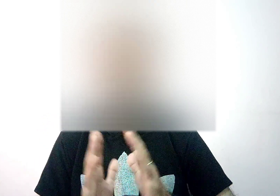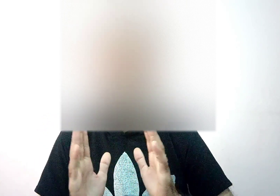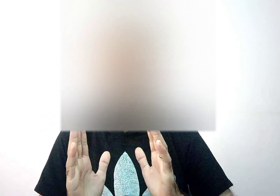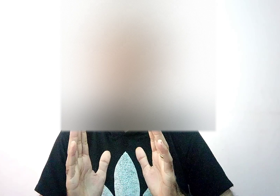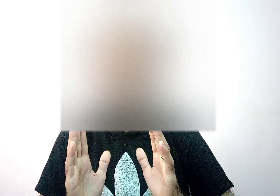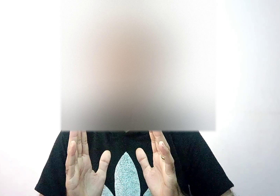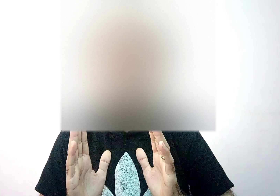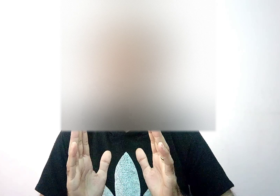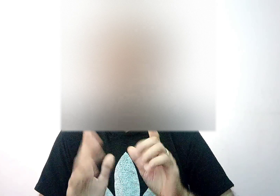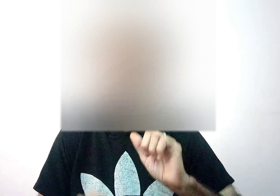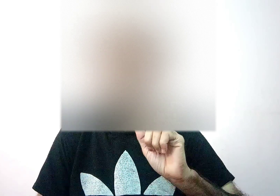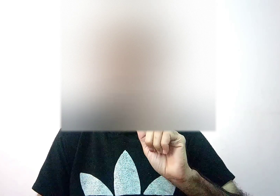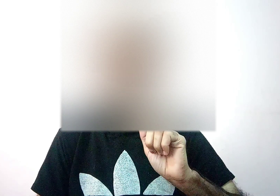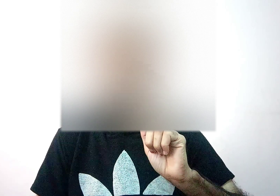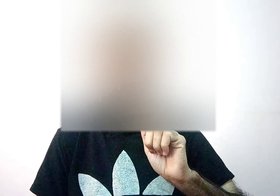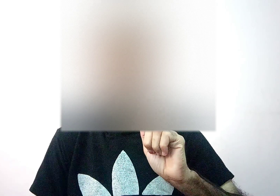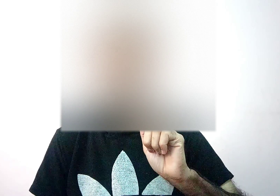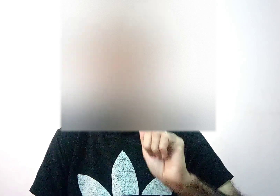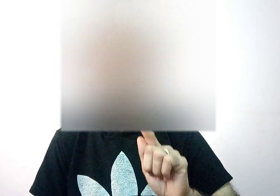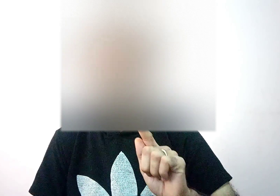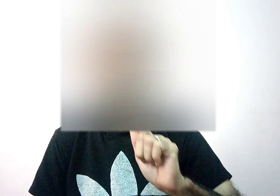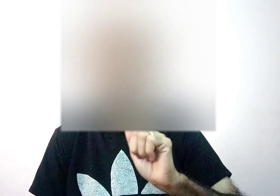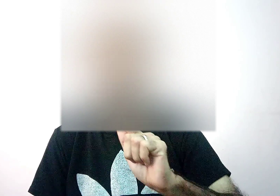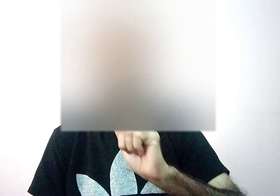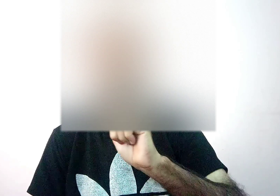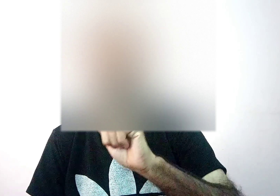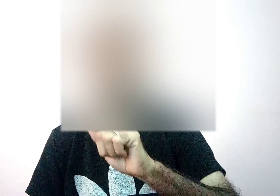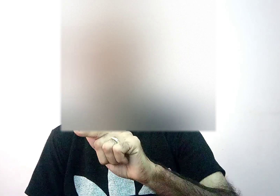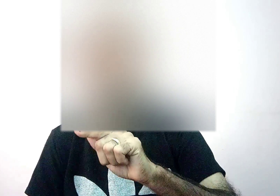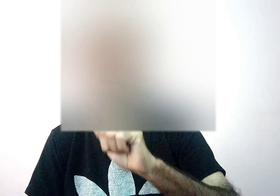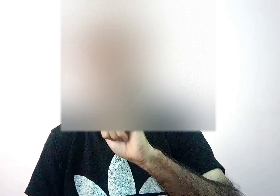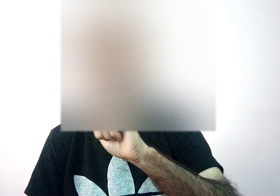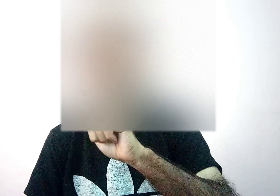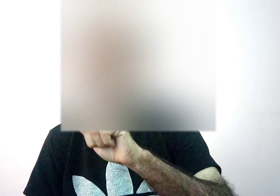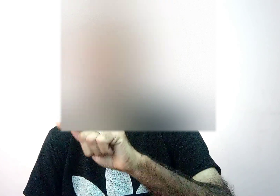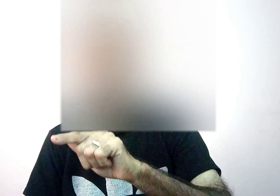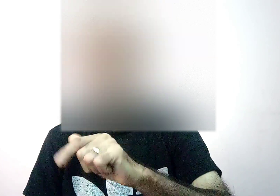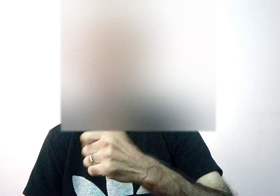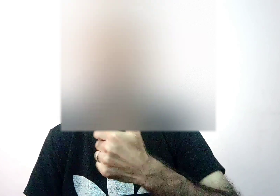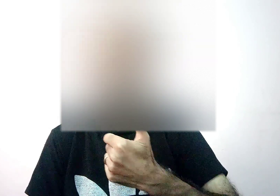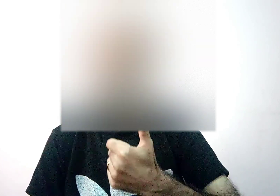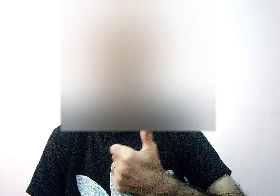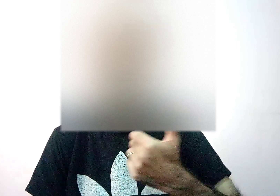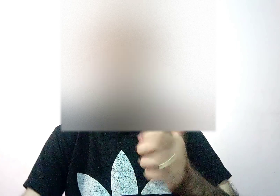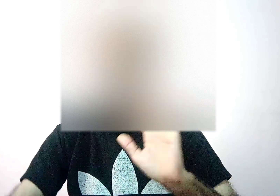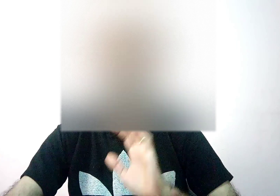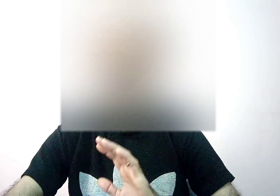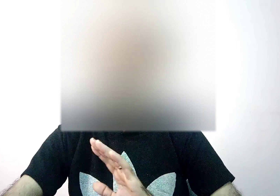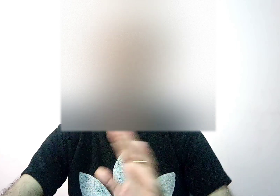واحنا قلنا قبل كده بايدن مش هيقف او يدعم اثيوبيا ضد مصر وضد السودان،